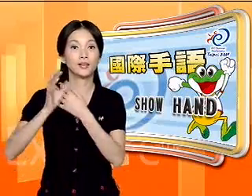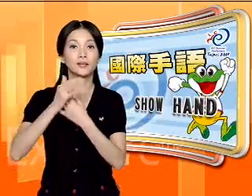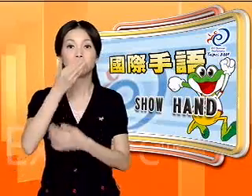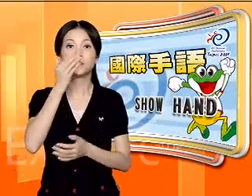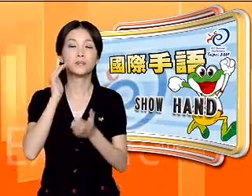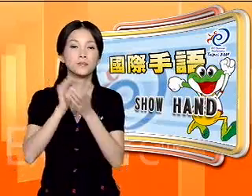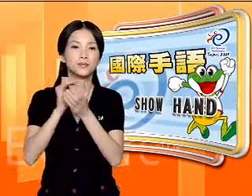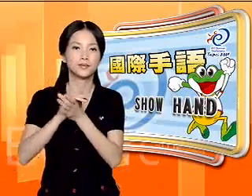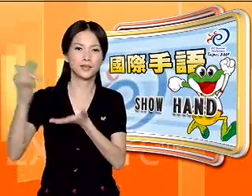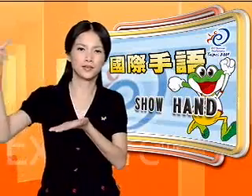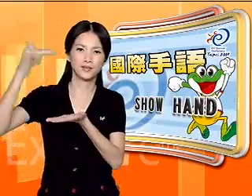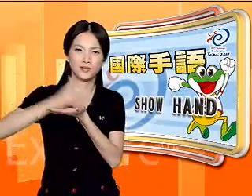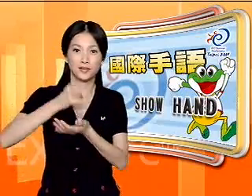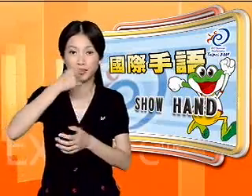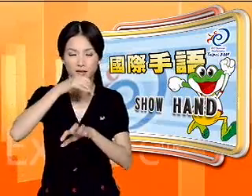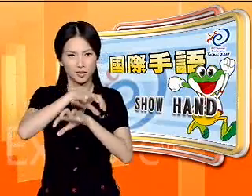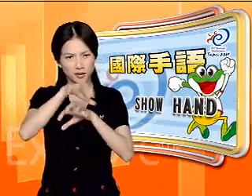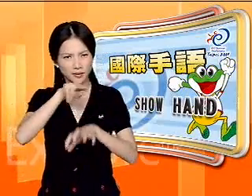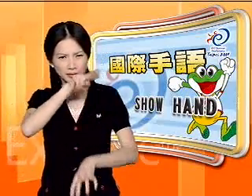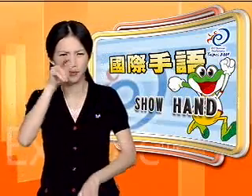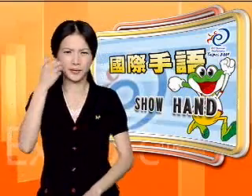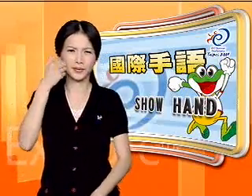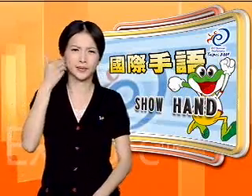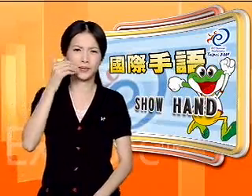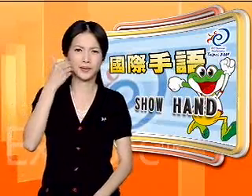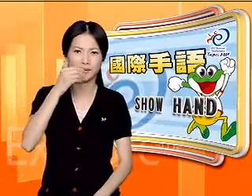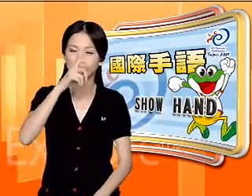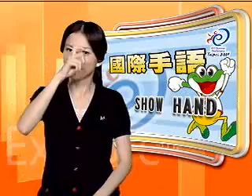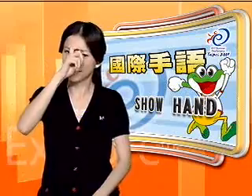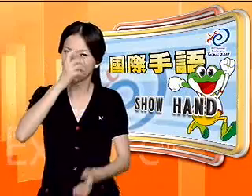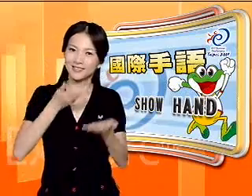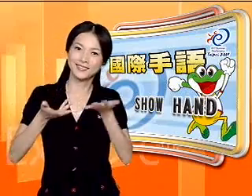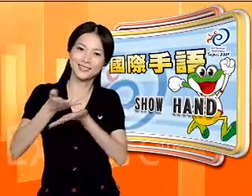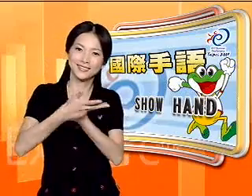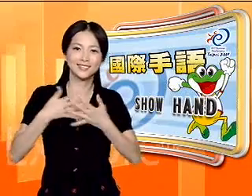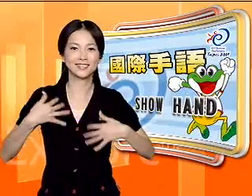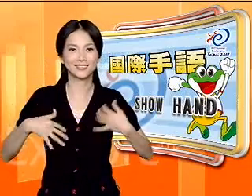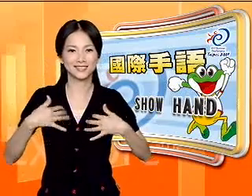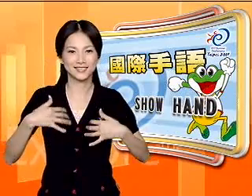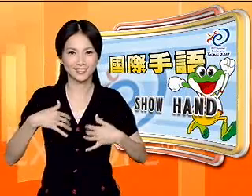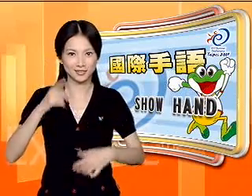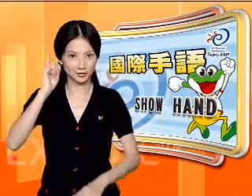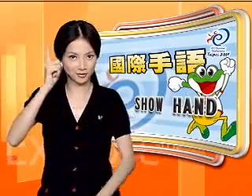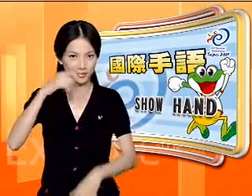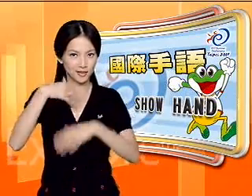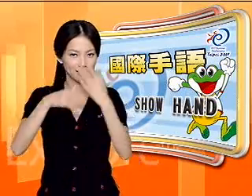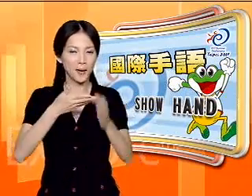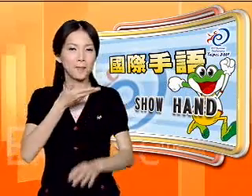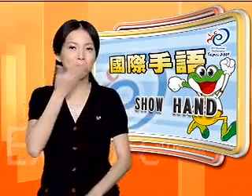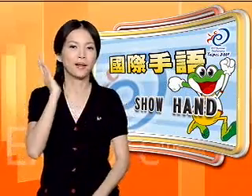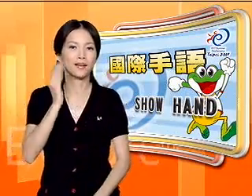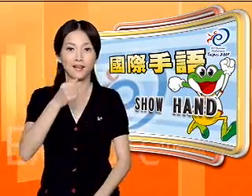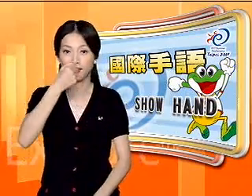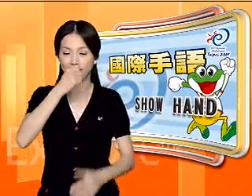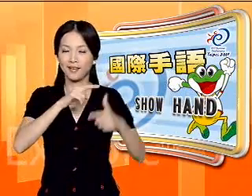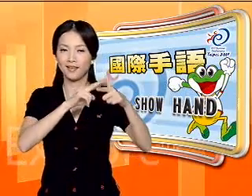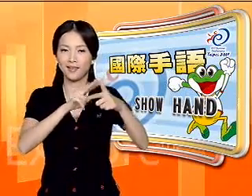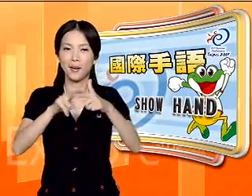外国听障朋友来到台湾，人生地不熟，而做好国民外交最好就是用台湾用手语来帮助他们认识台